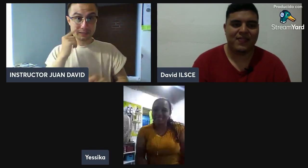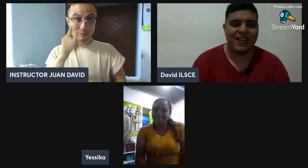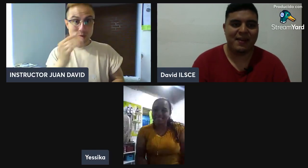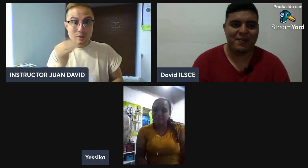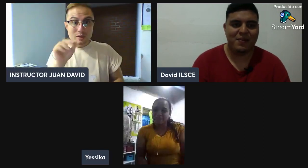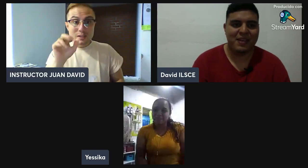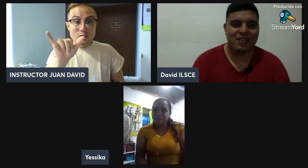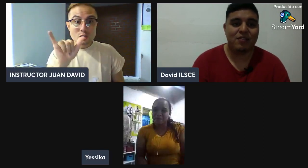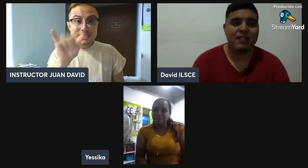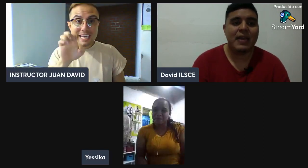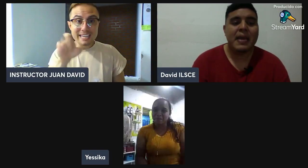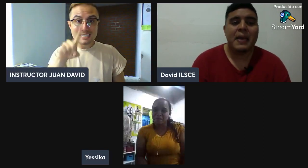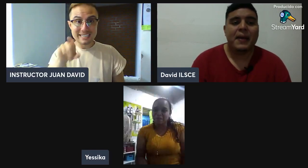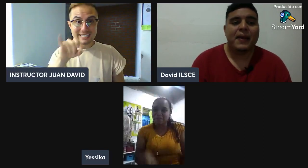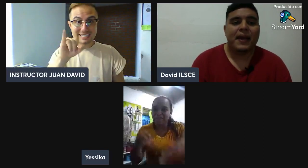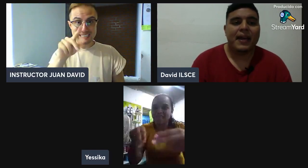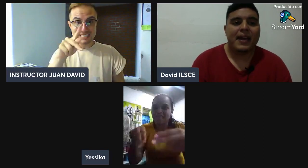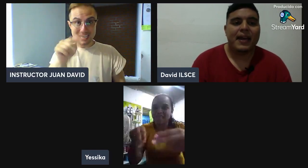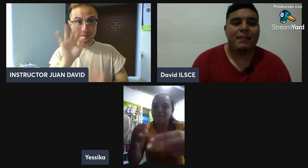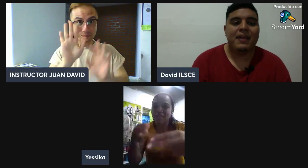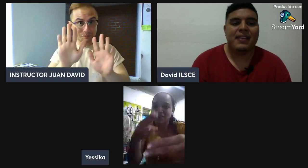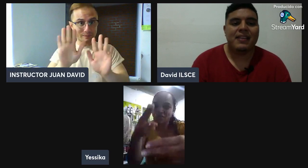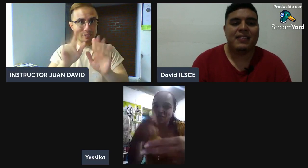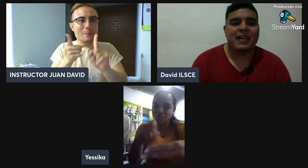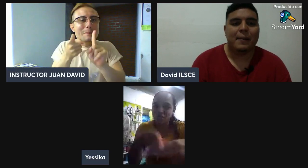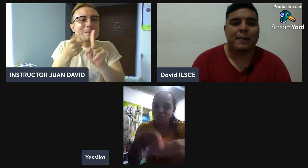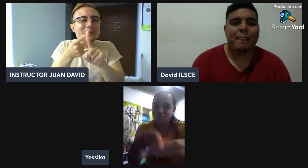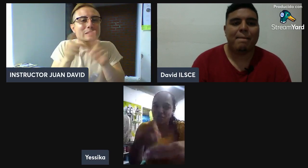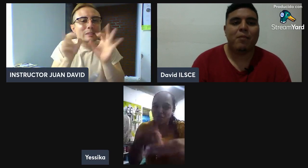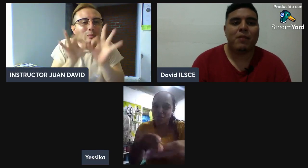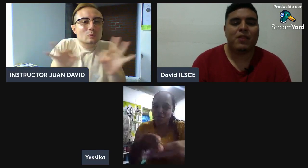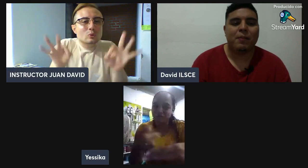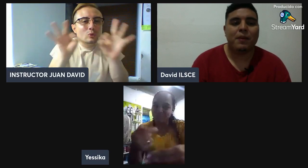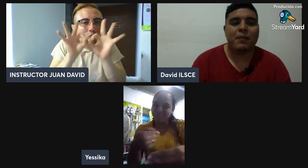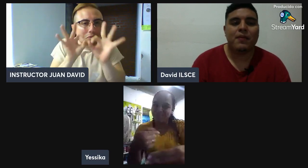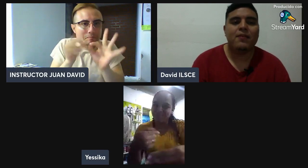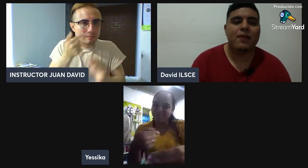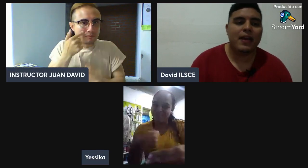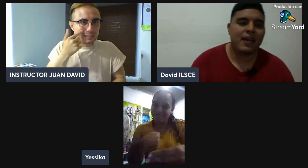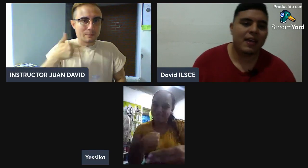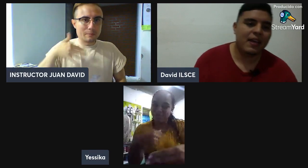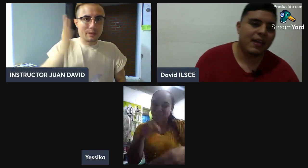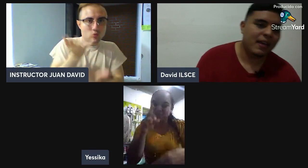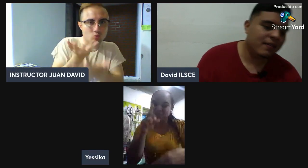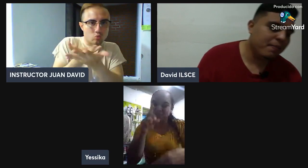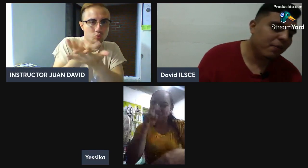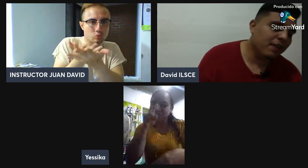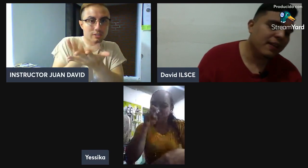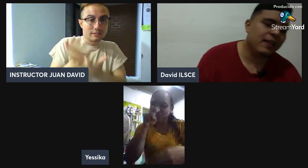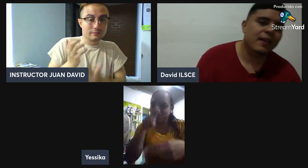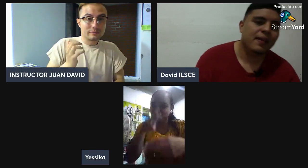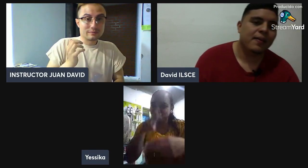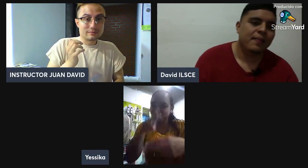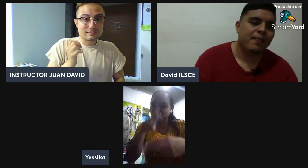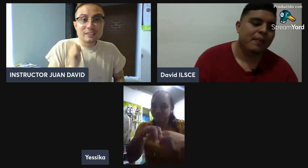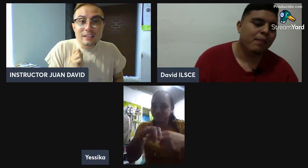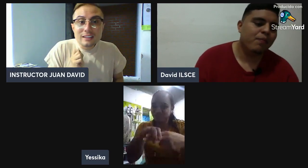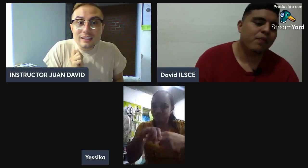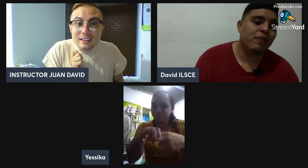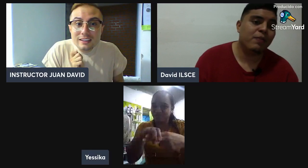Ya, muy bien. Entonces, mira, Jessica, un momento. Primero, es importante, pues te voy